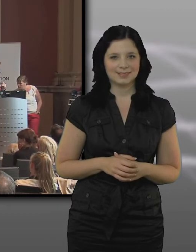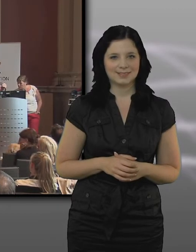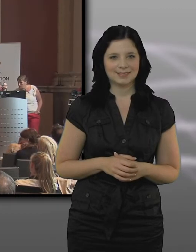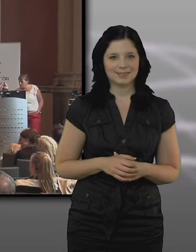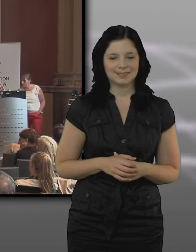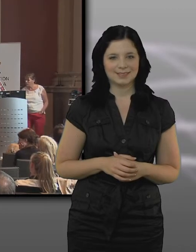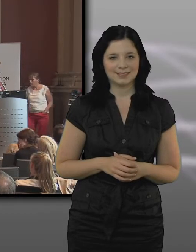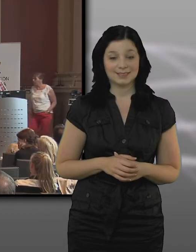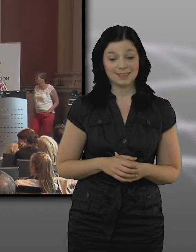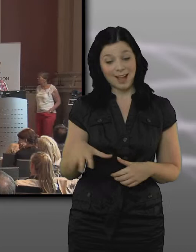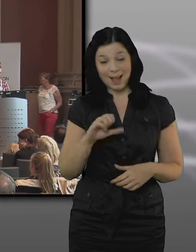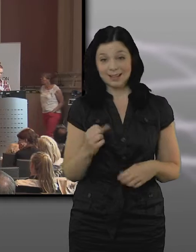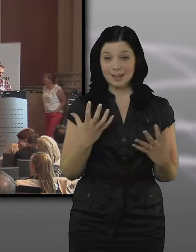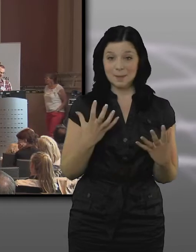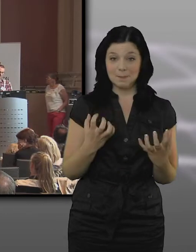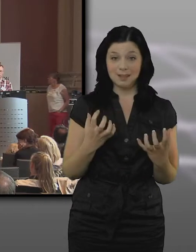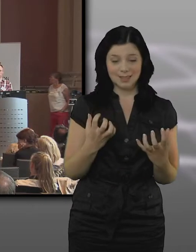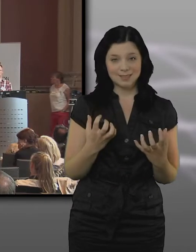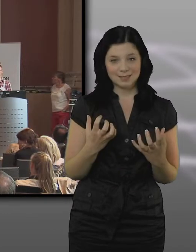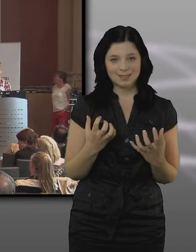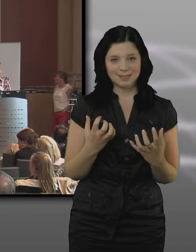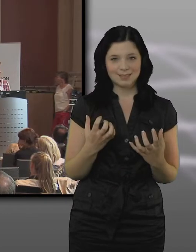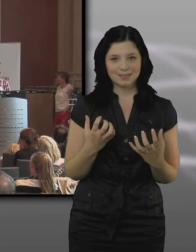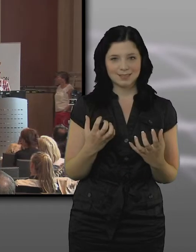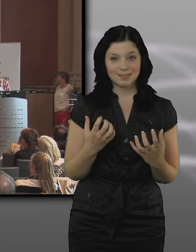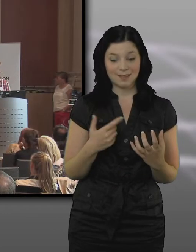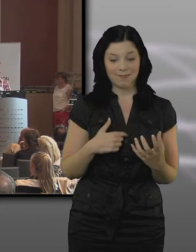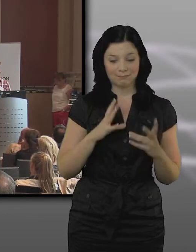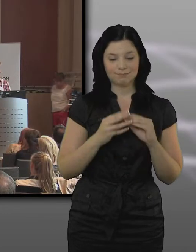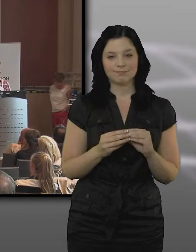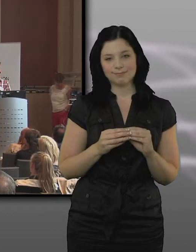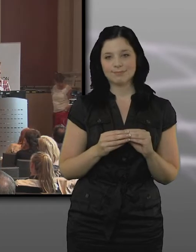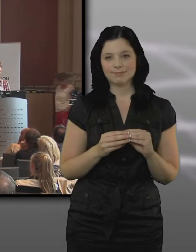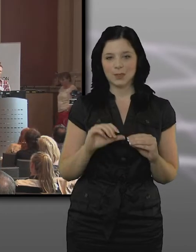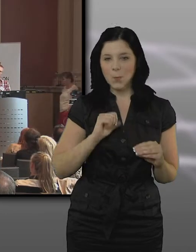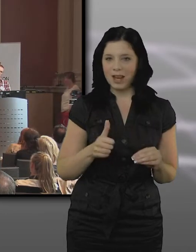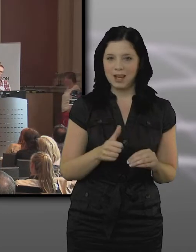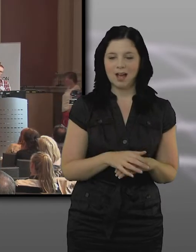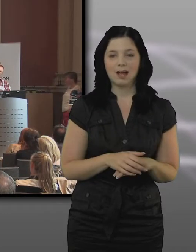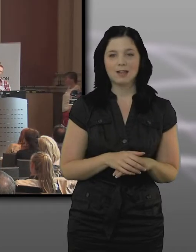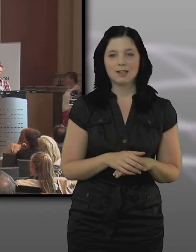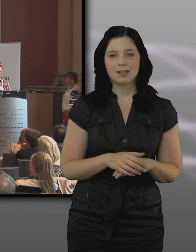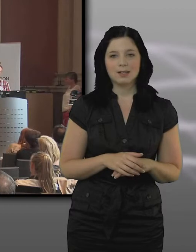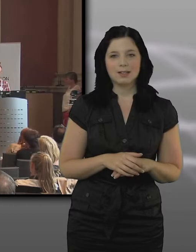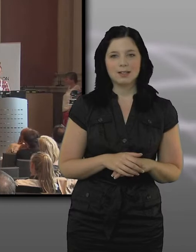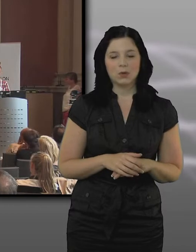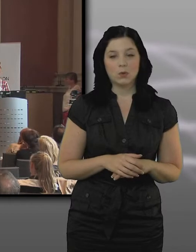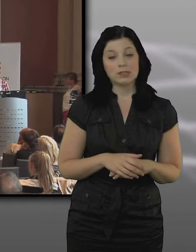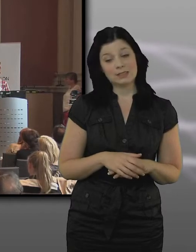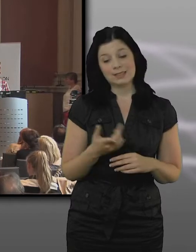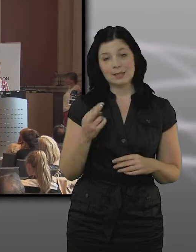Men allt praktiskt med det är ju naturligtvis gjort av oss hantverkare. Så vi har ingen rättighet, utan det är sådana saker